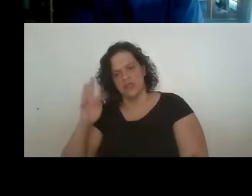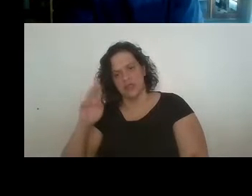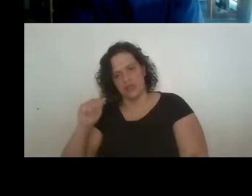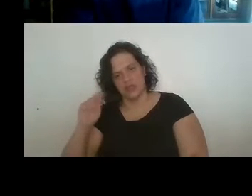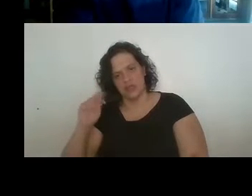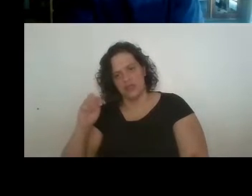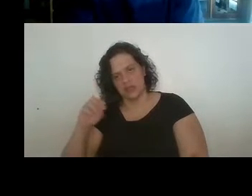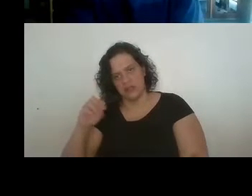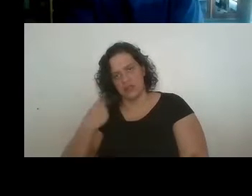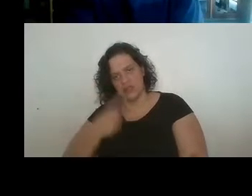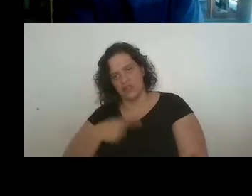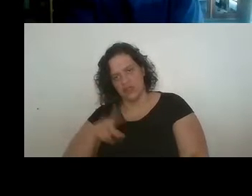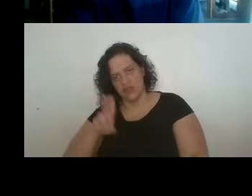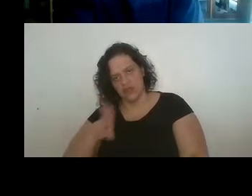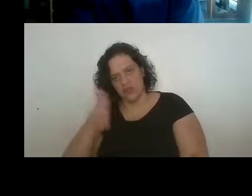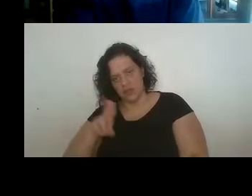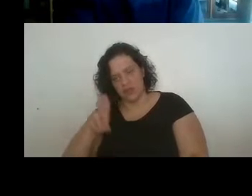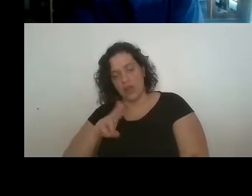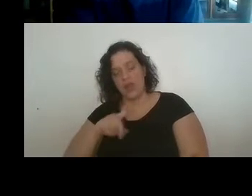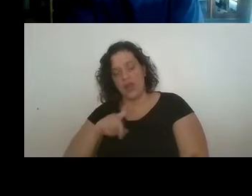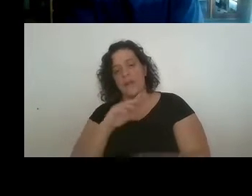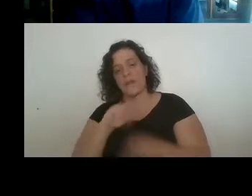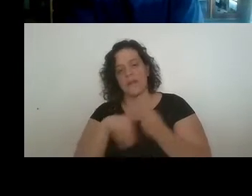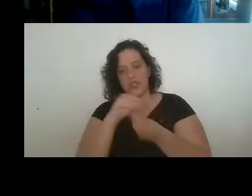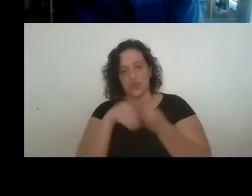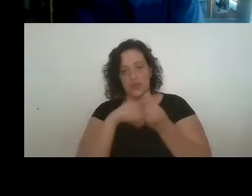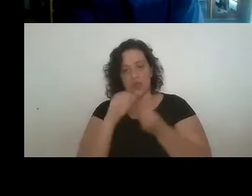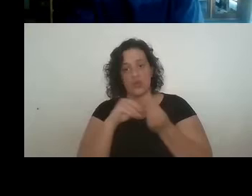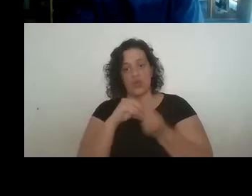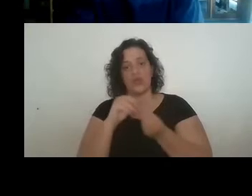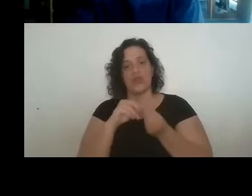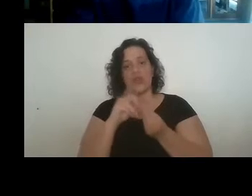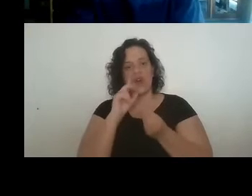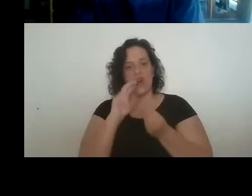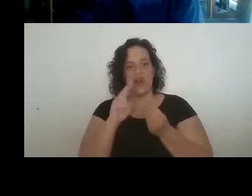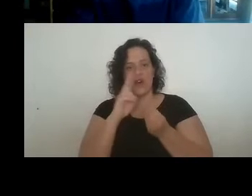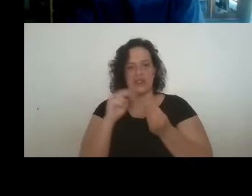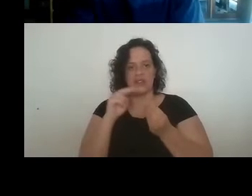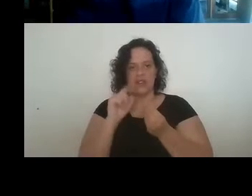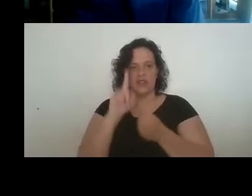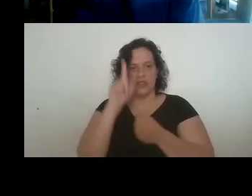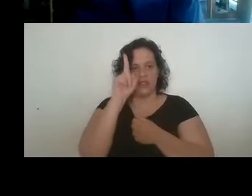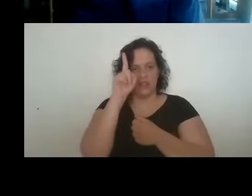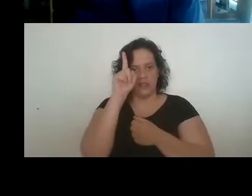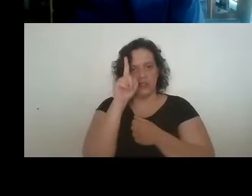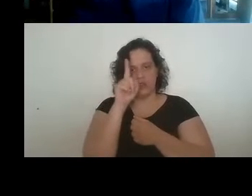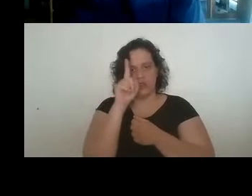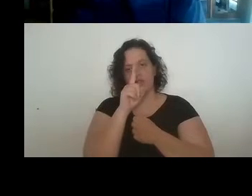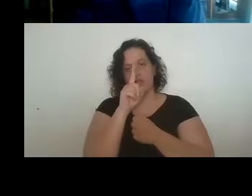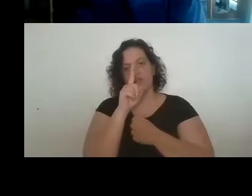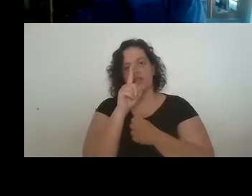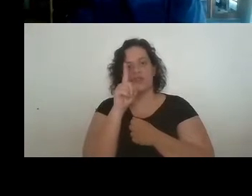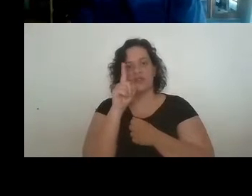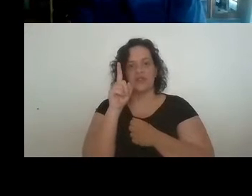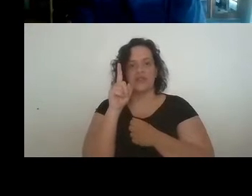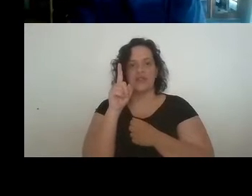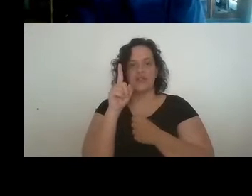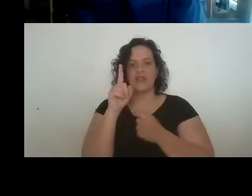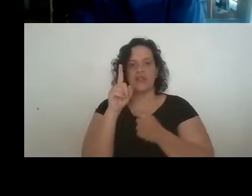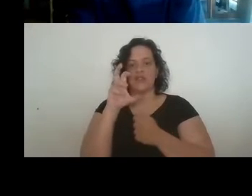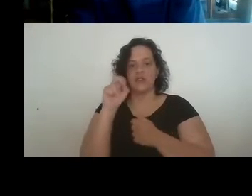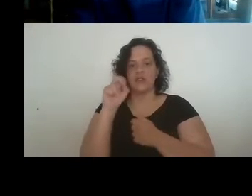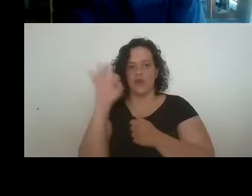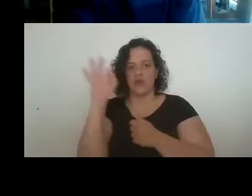usar aí? Ele é uma mistura, se vocês olharem então no desenho superior esquerdo, ele é uma mistura de 50% de